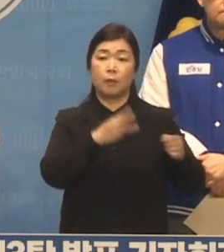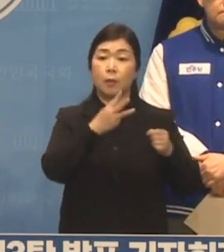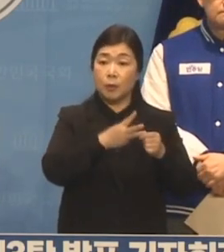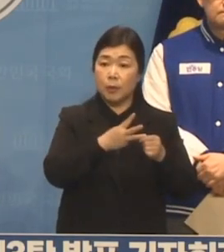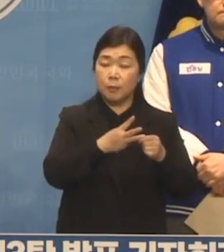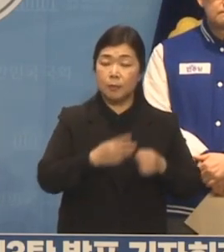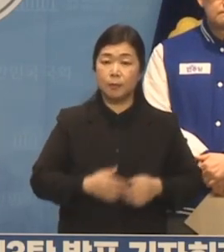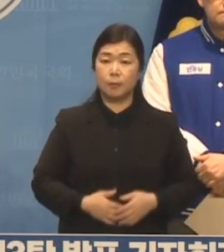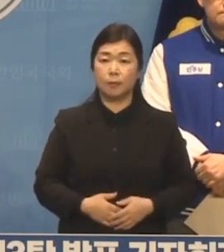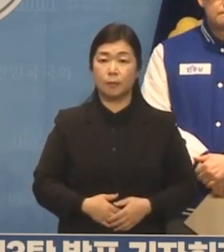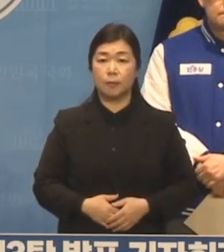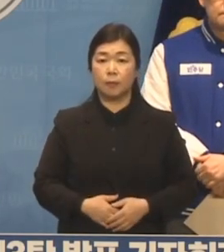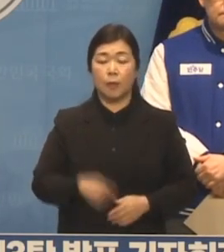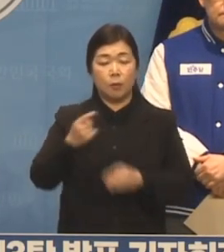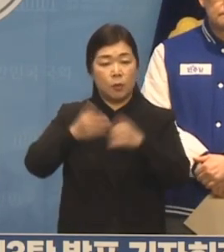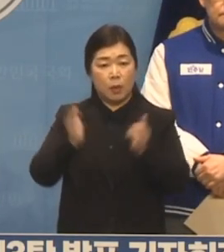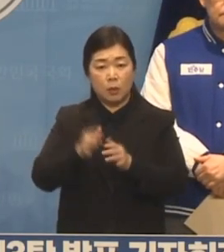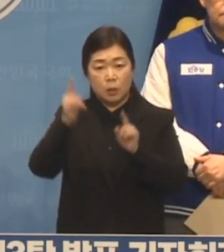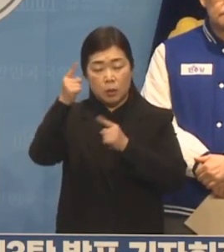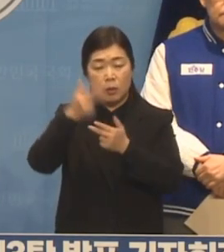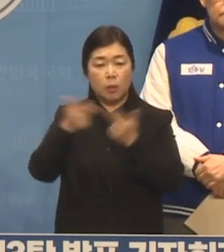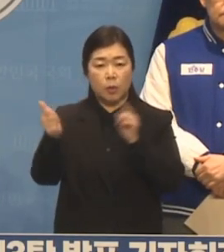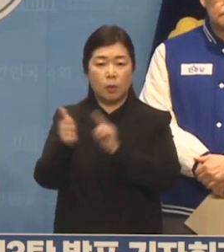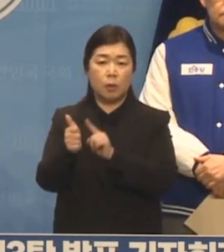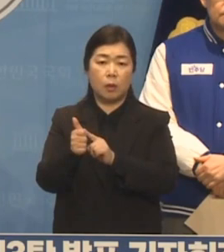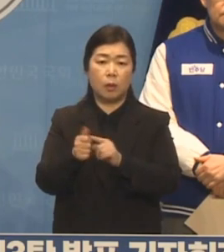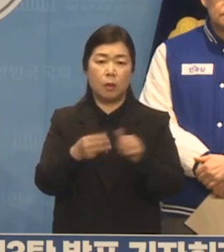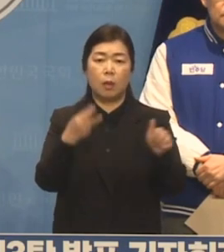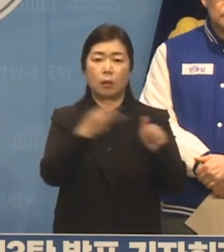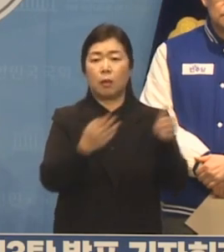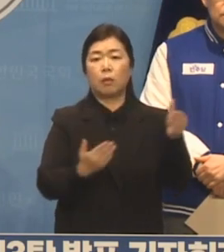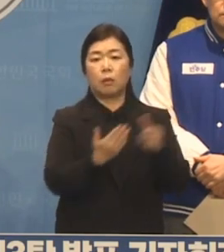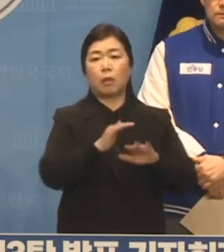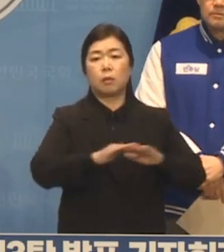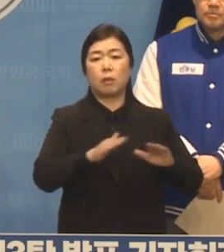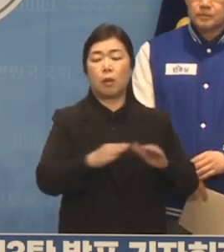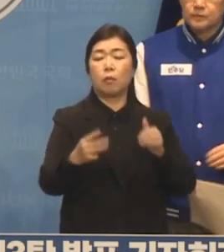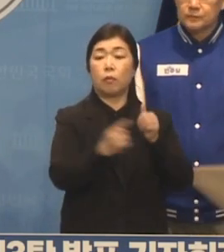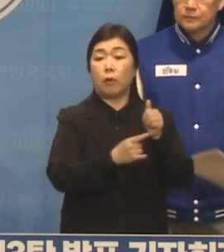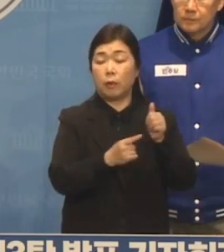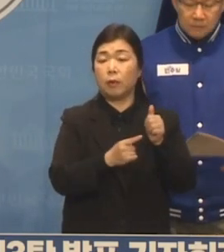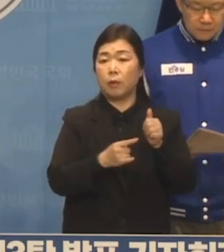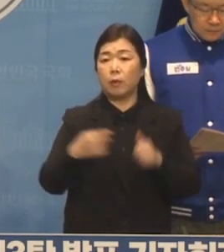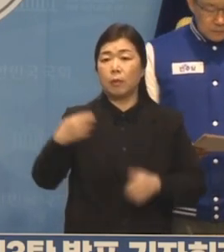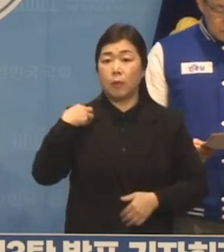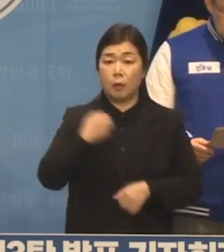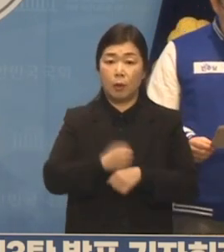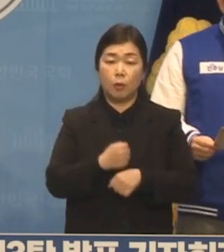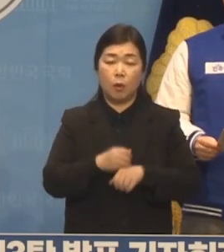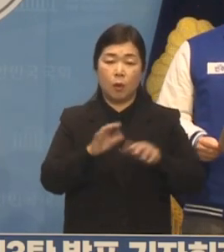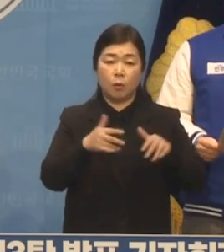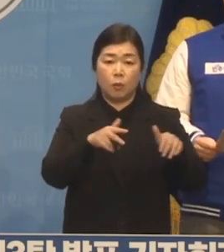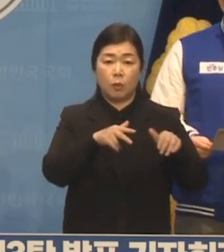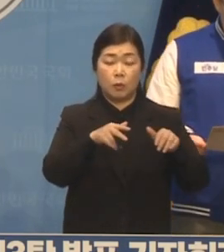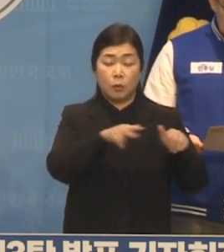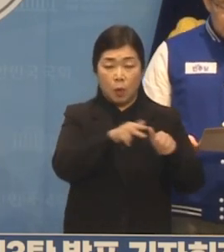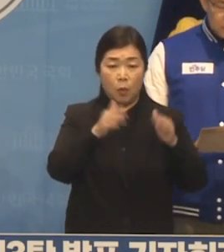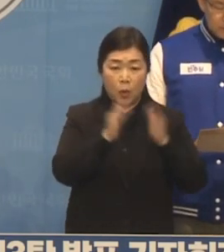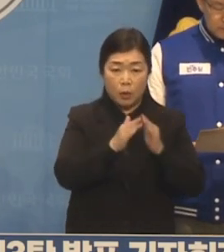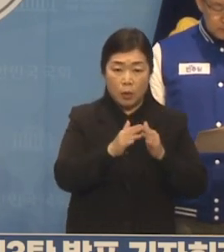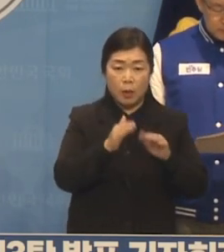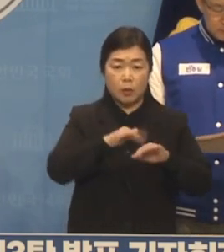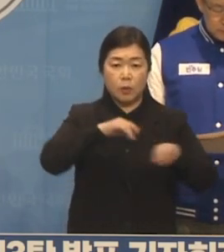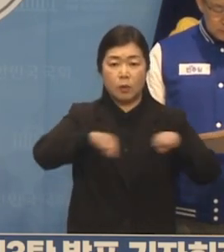번째입니다. 더불어민주당 이재명 당대표 테러대책위원회 위원을 맡고 있고 국정원